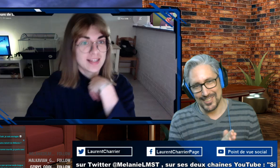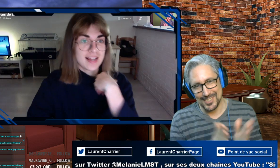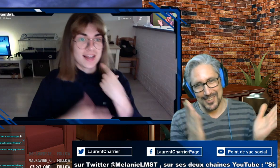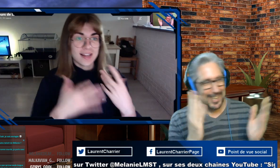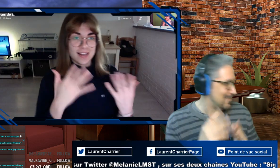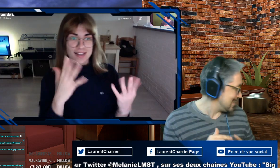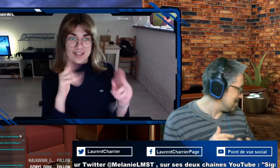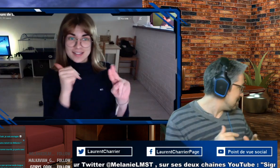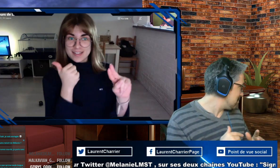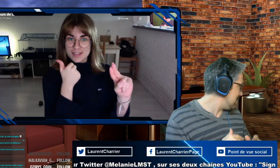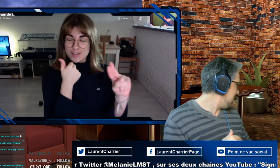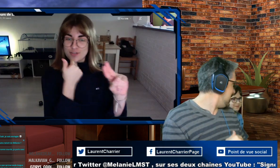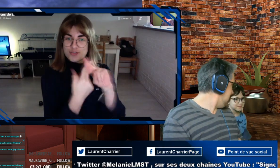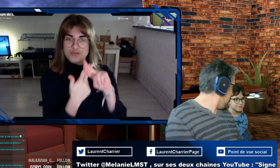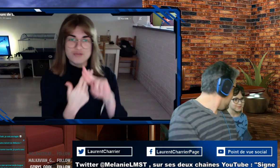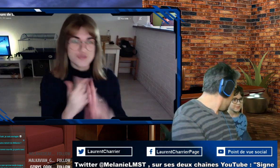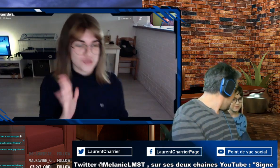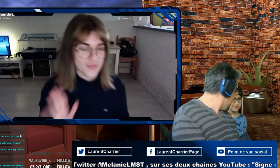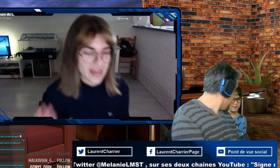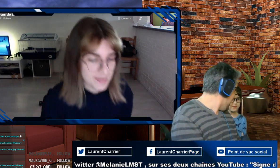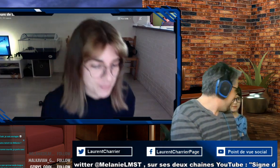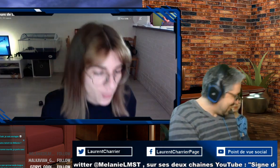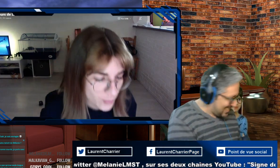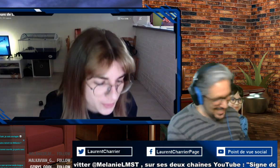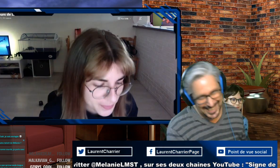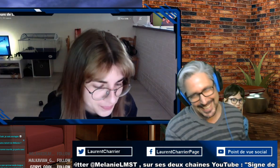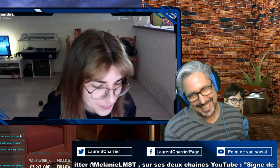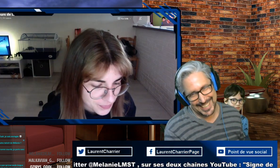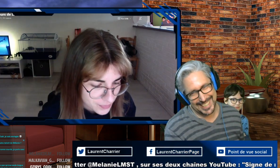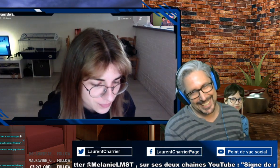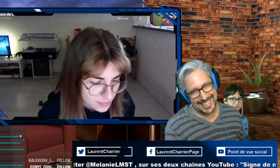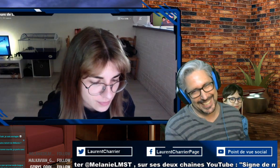Vas-y, tu vas l'expliquer bien mieux que moi. Daniel, je c'est la vais rédaction. répondre.